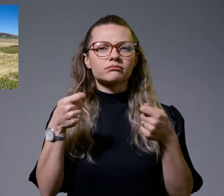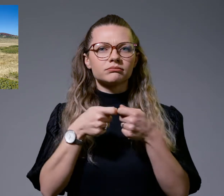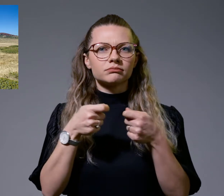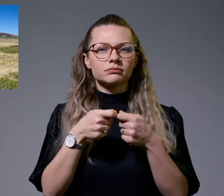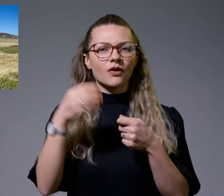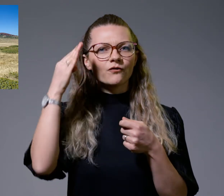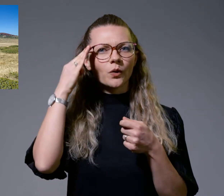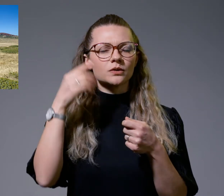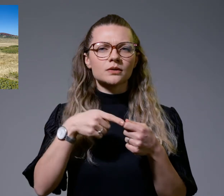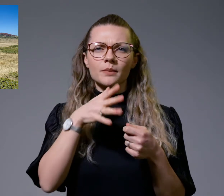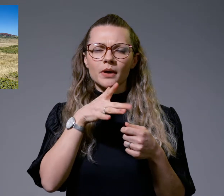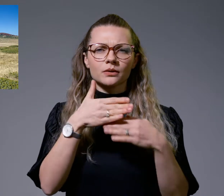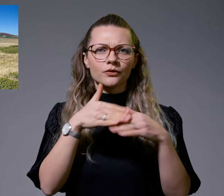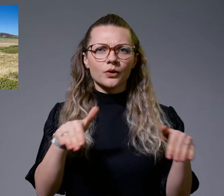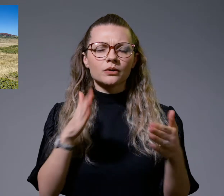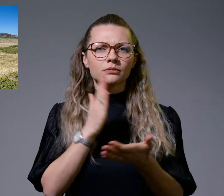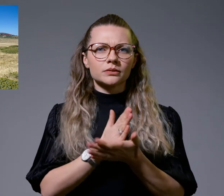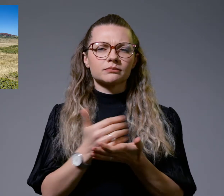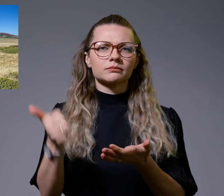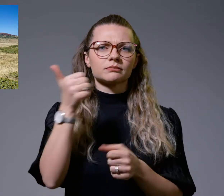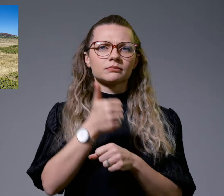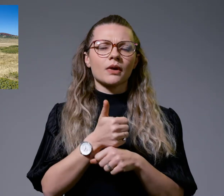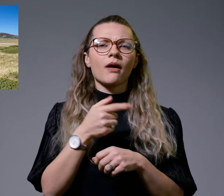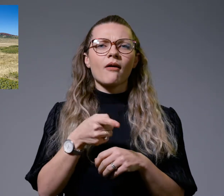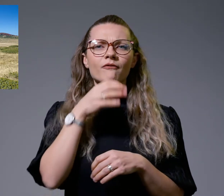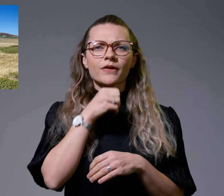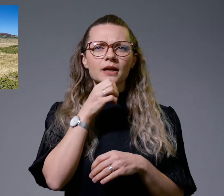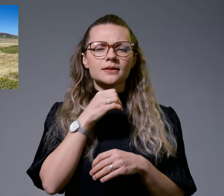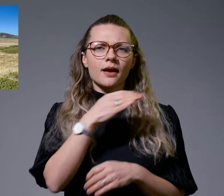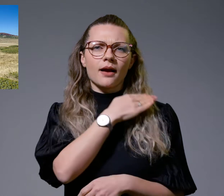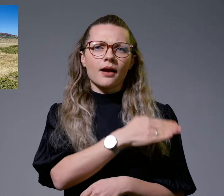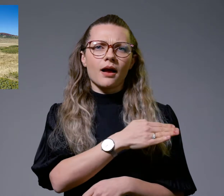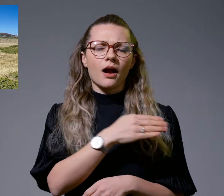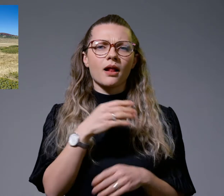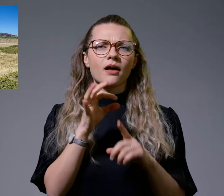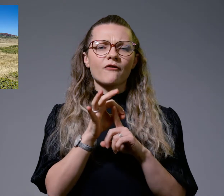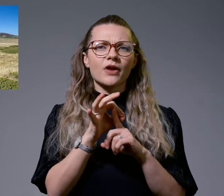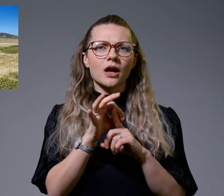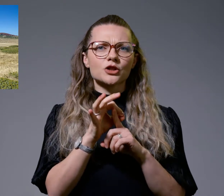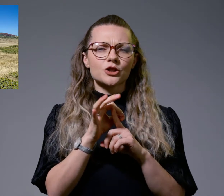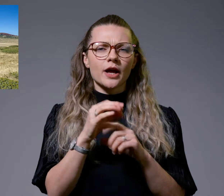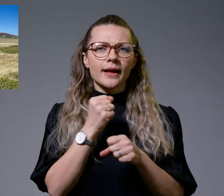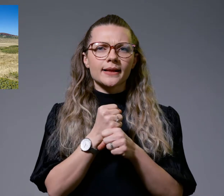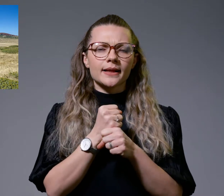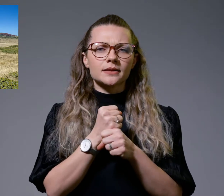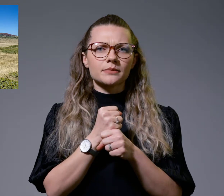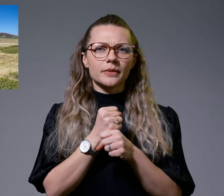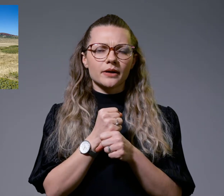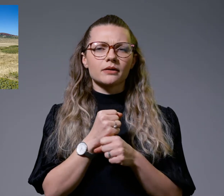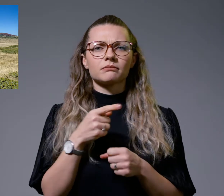Македонскиот фронт, бил поставен францускиот генерал Франше Деспере. По